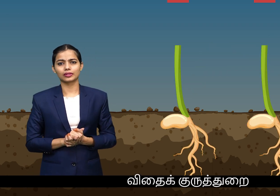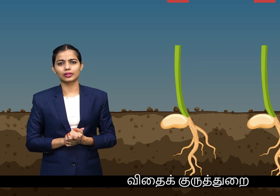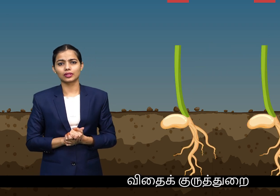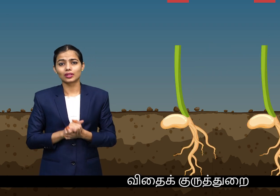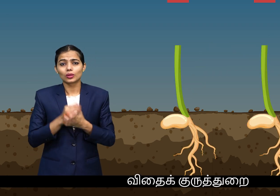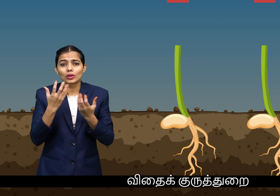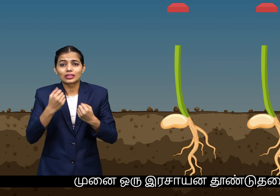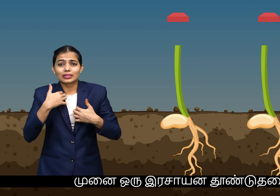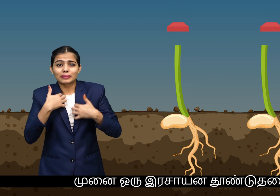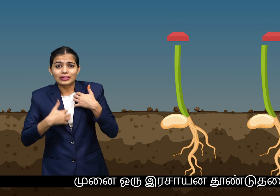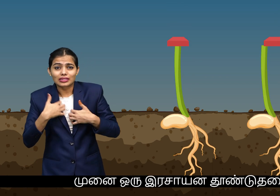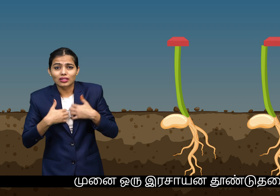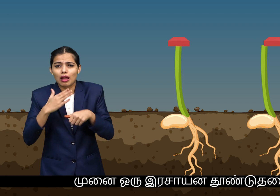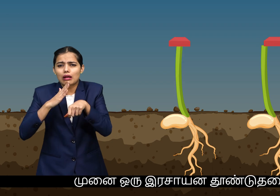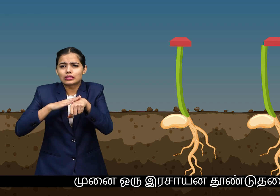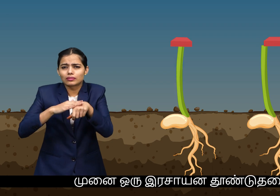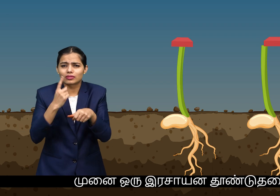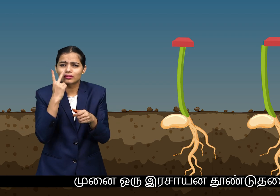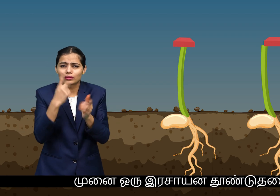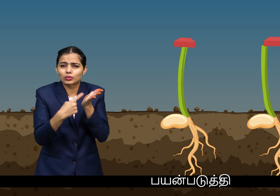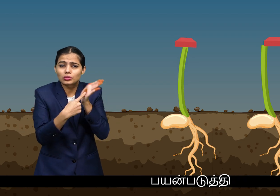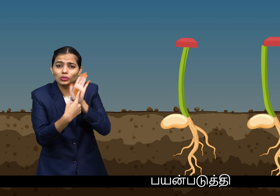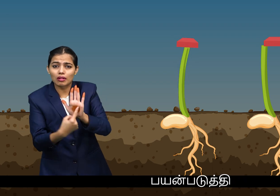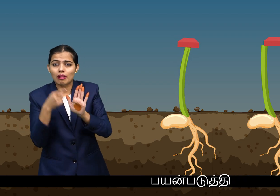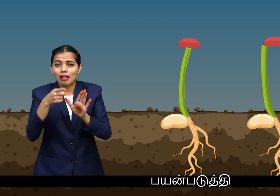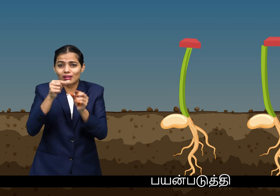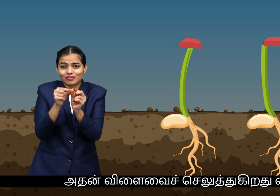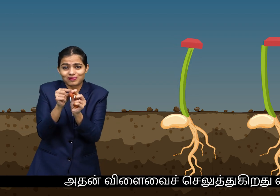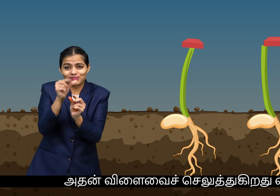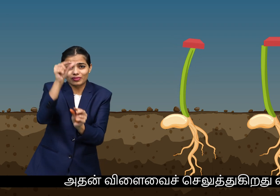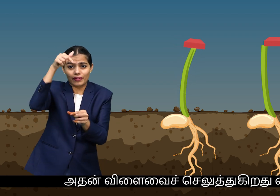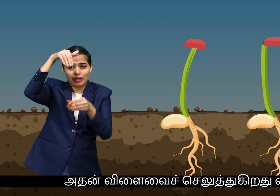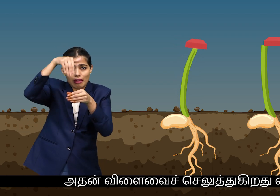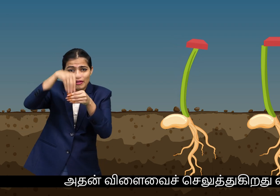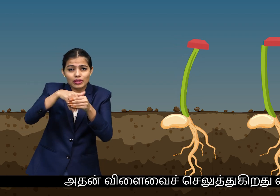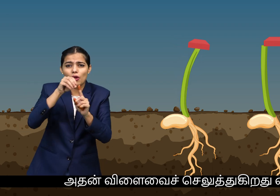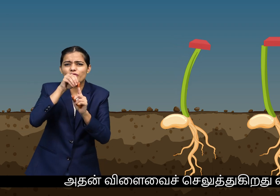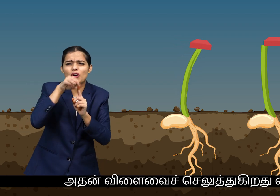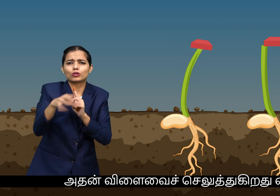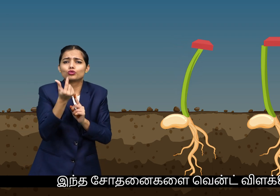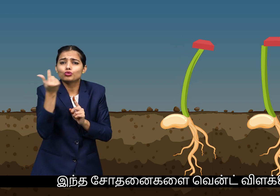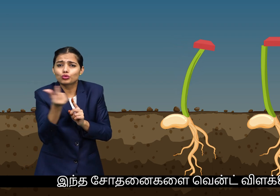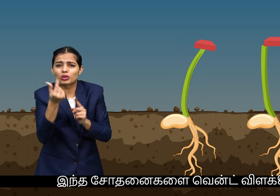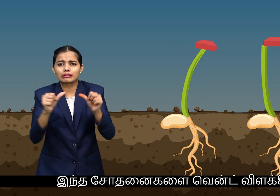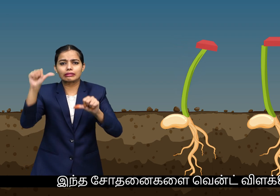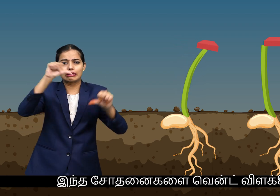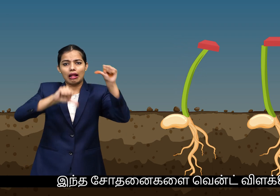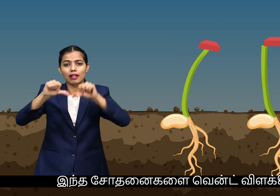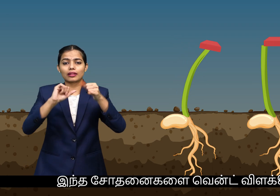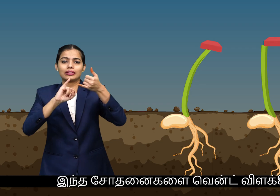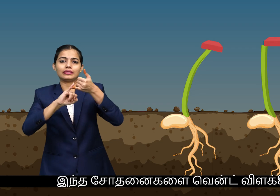விதை குறுத்துறை ஒரு முனை ஒரு ரசாயன தூண்டுதலை பயன்படுத்தி அதன் விளைவை செலுத்துகிறது என்று இந்த